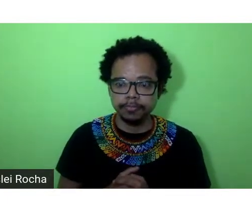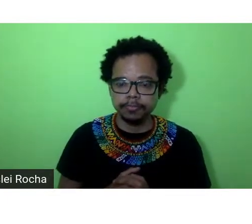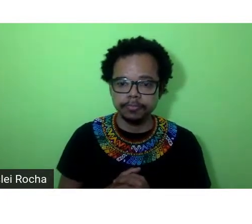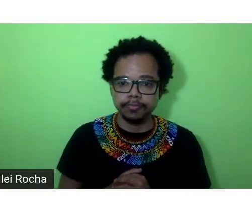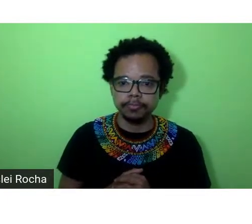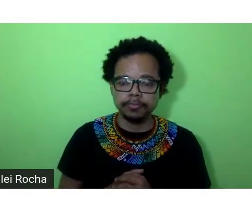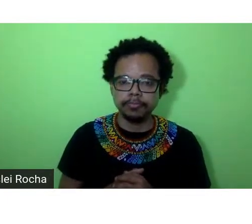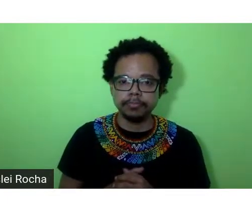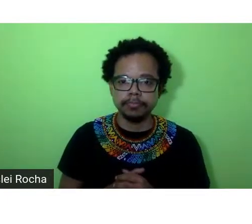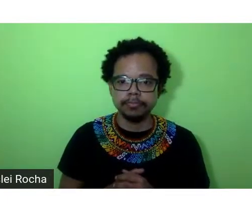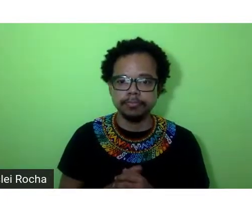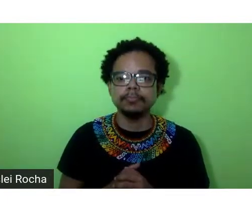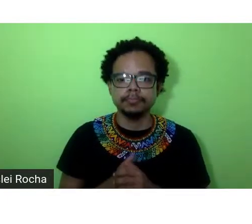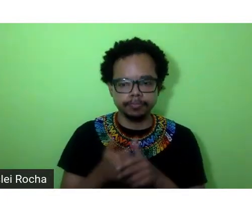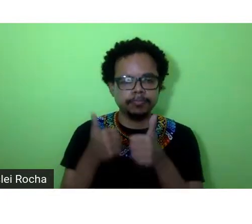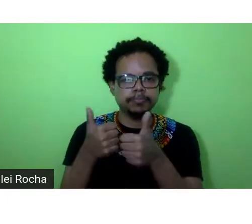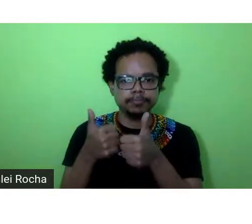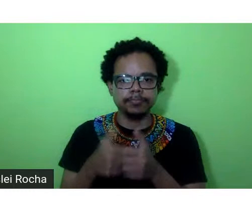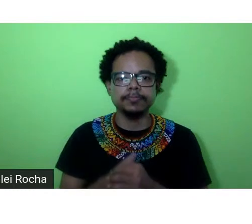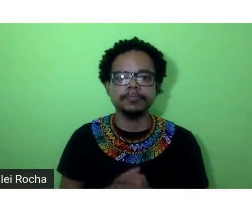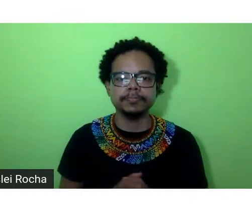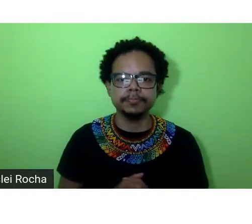E aí